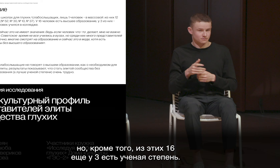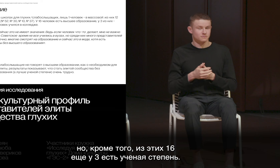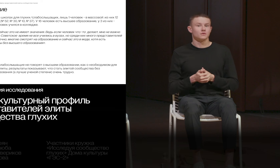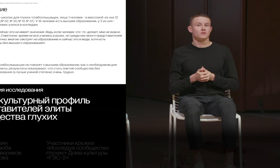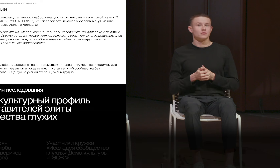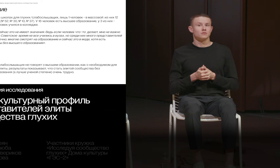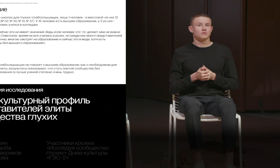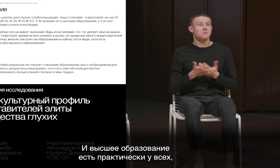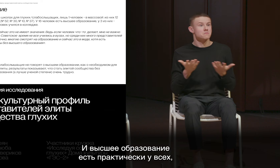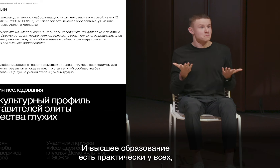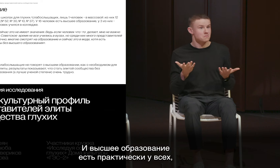есть ученая степень.